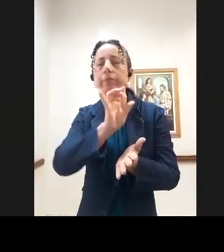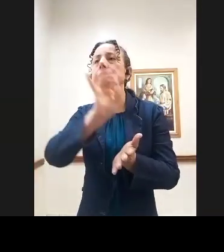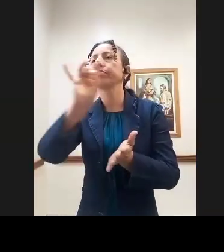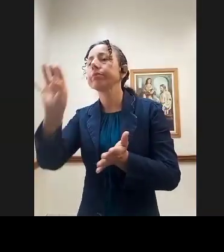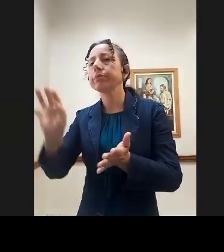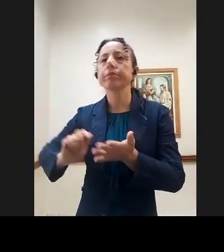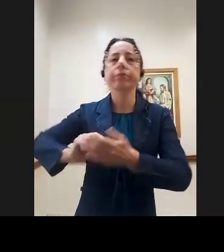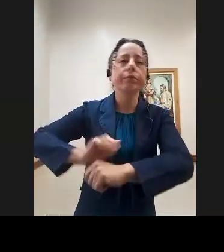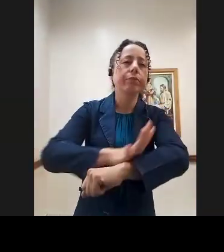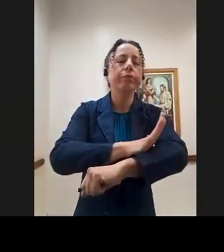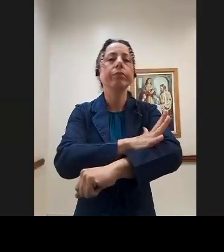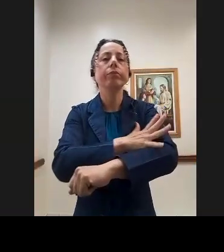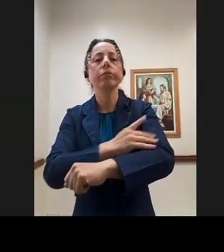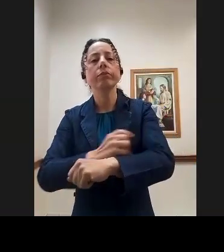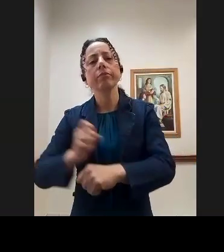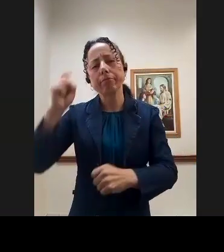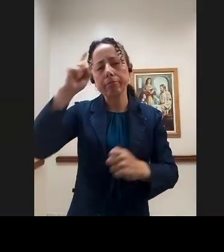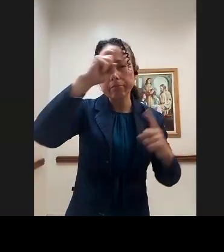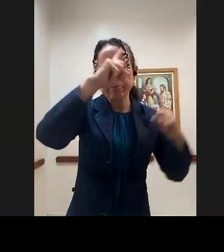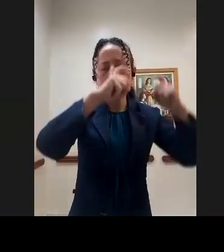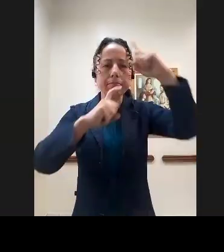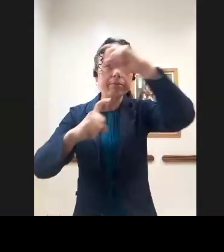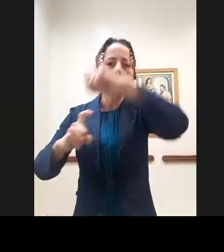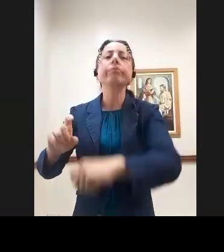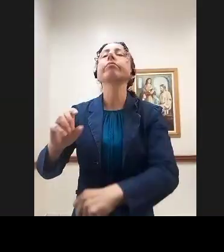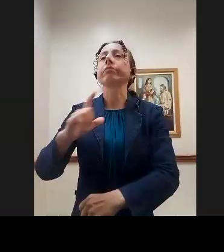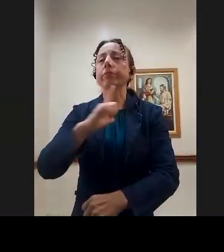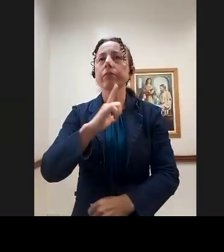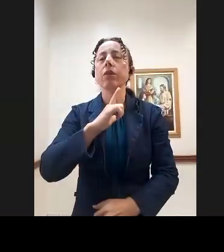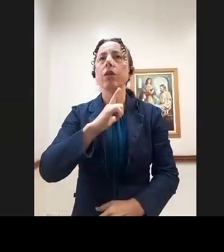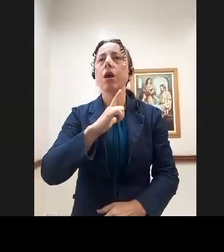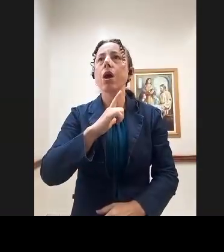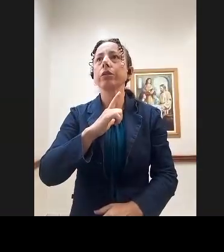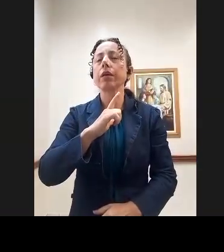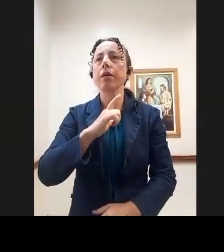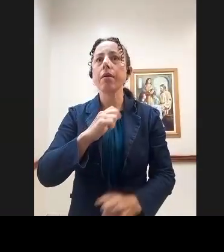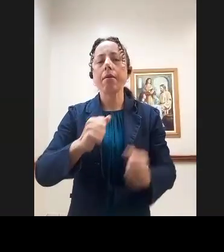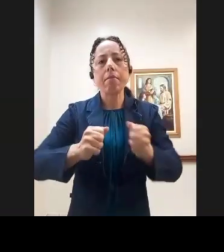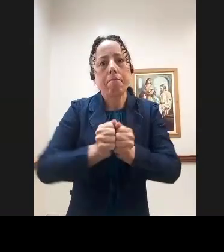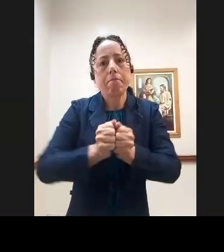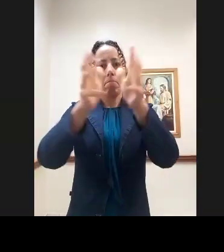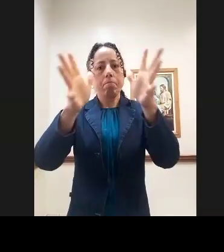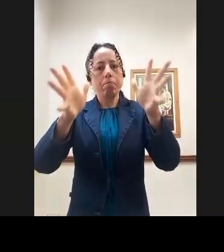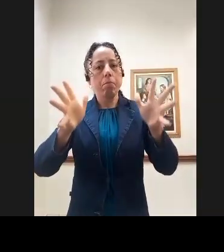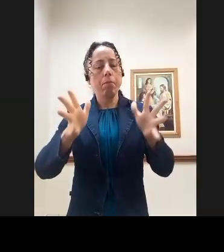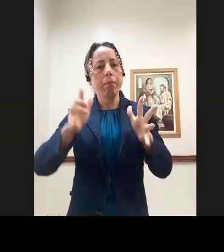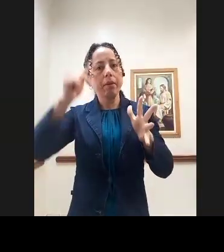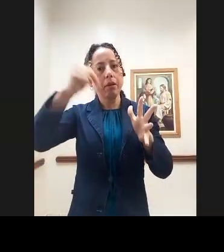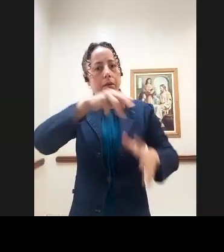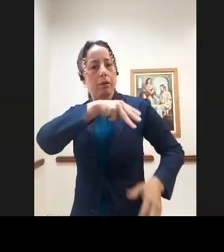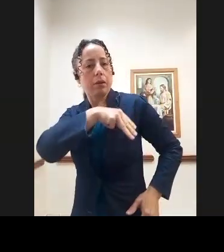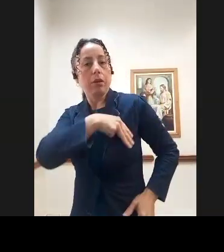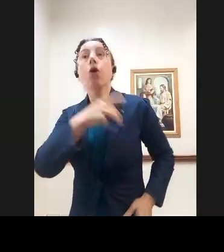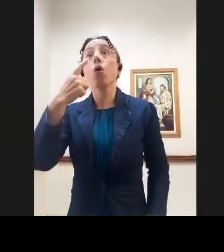visto milagres na minha missão. Eu tenho visto o Senhor mudando a vida das pessoas. Não só de pessoas que estão conhecendo a